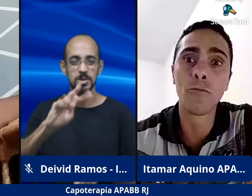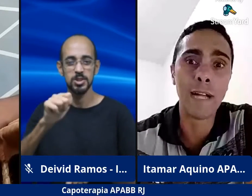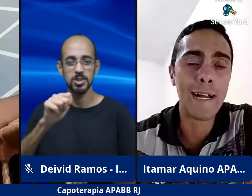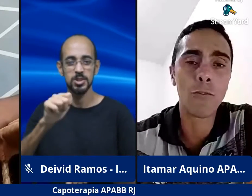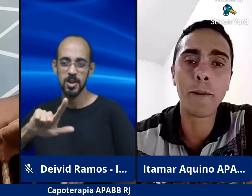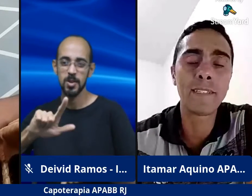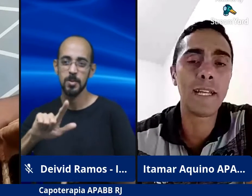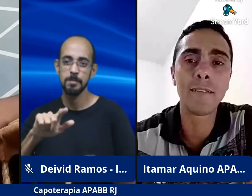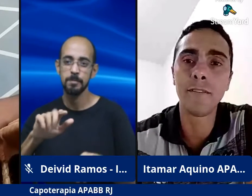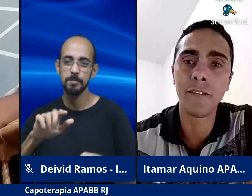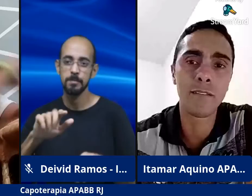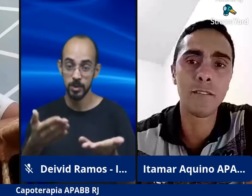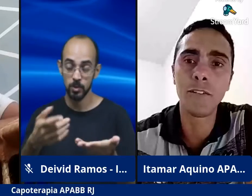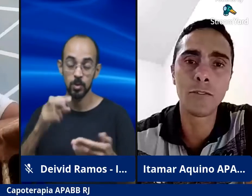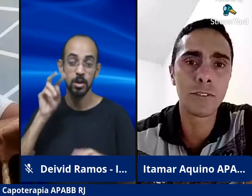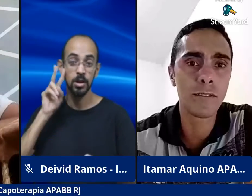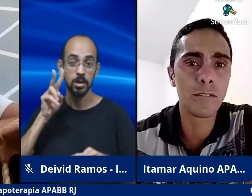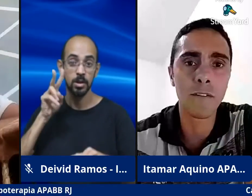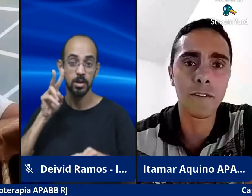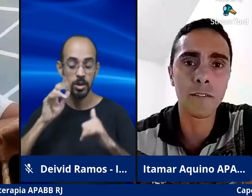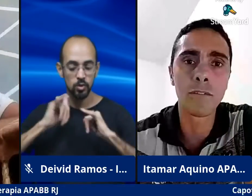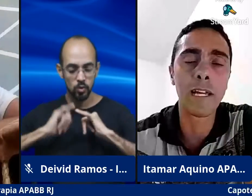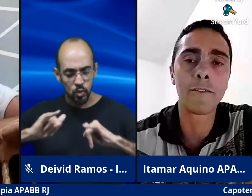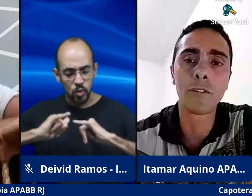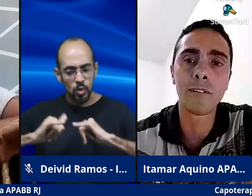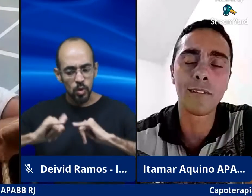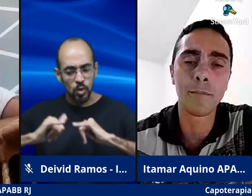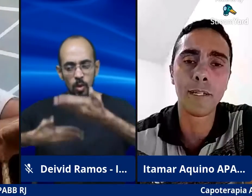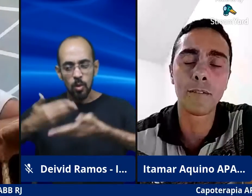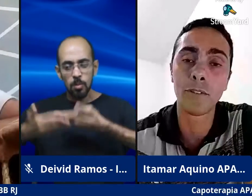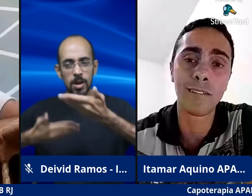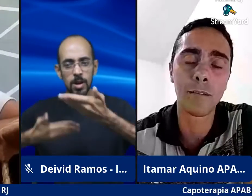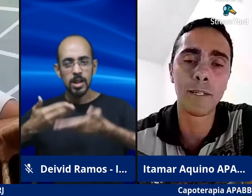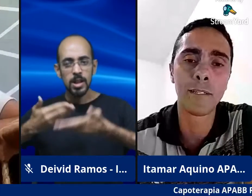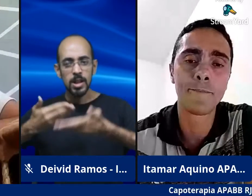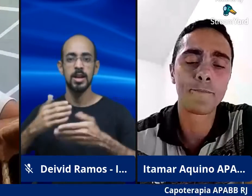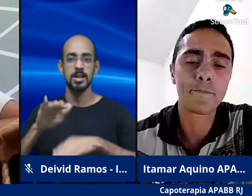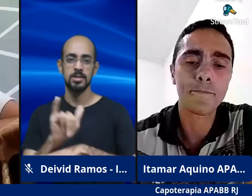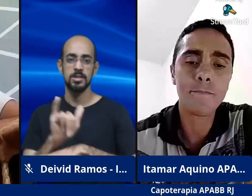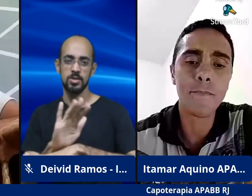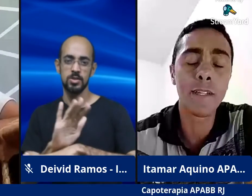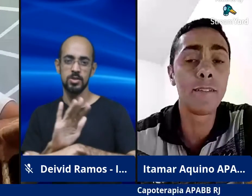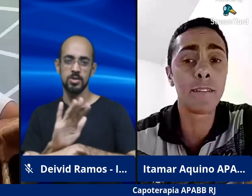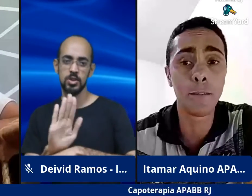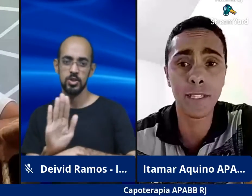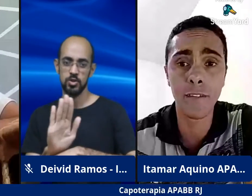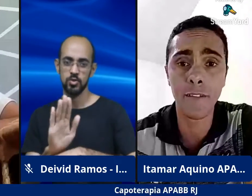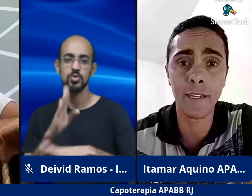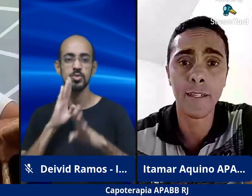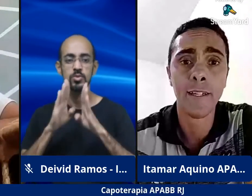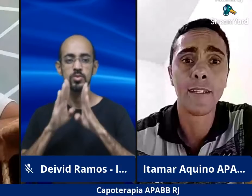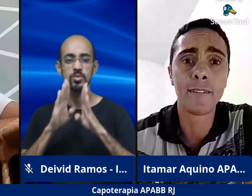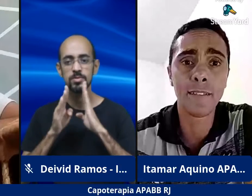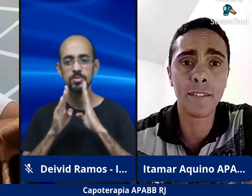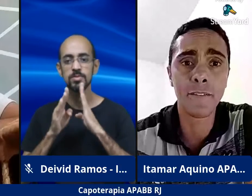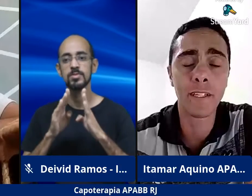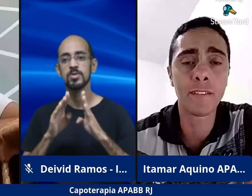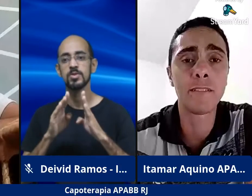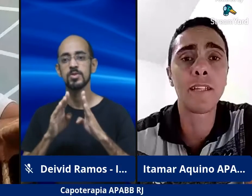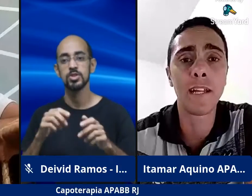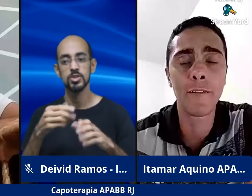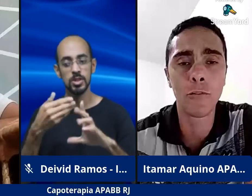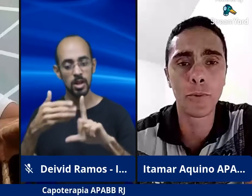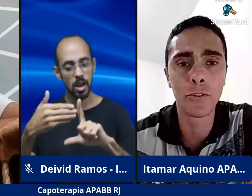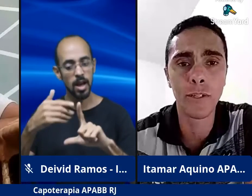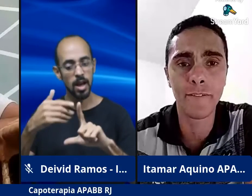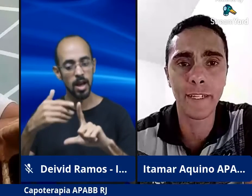de divulgar, compartilhar esses vídeos que a gente vem fazendo de live toda semana. Dizer que semana que vem, na sexta-feira, a